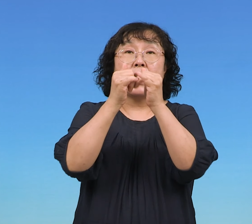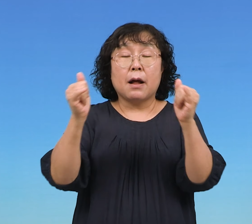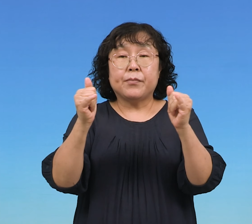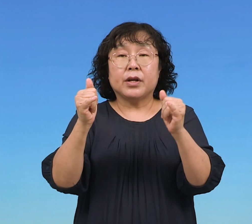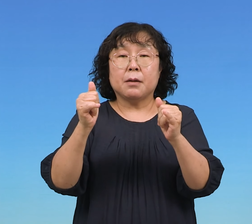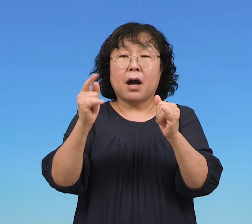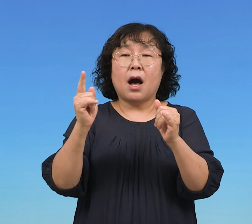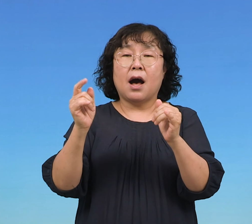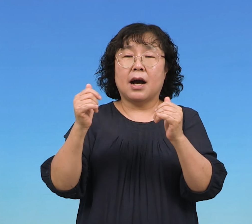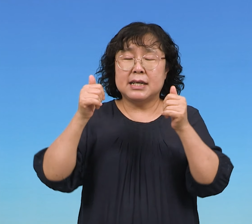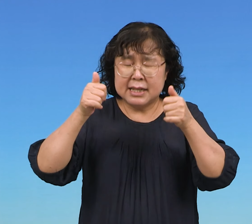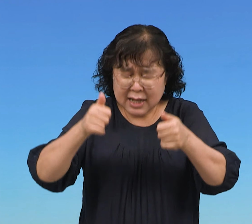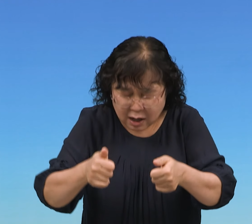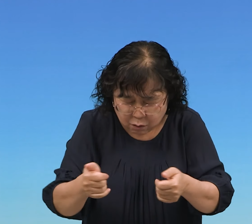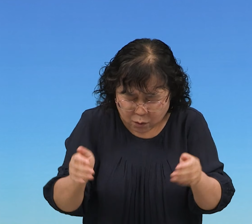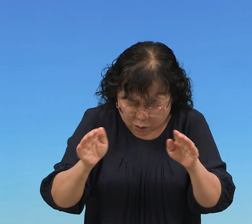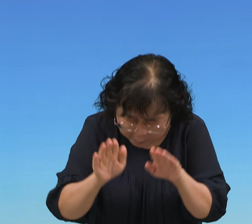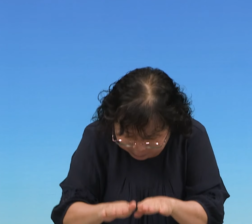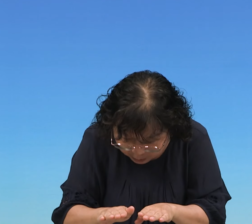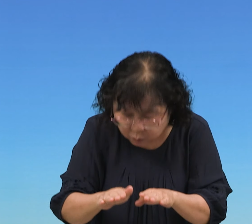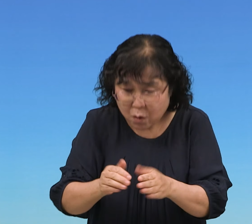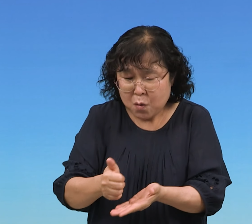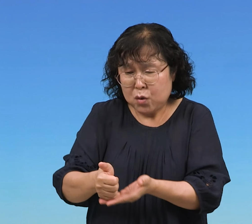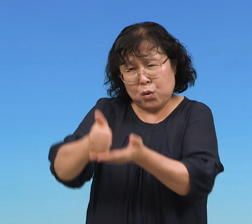그게 참 부럽고 멋진 인생인데요,